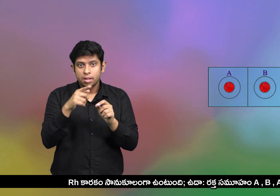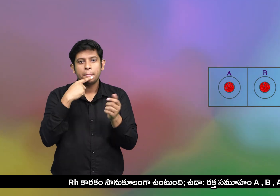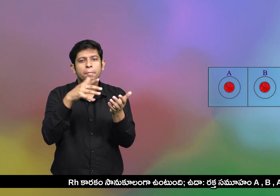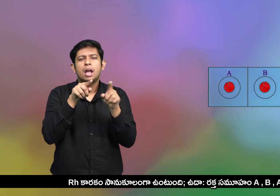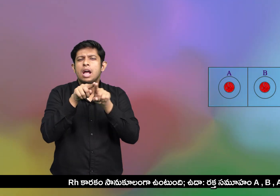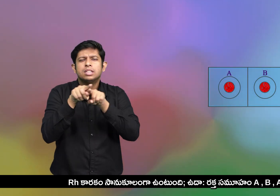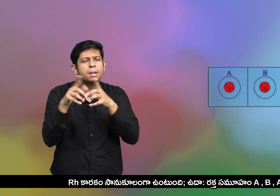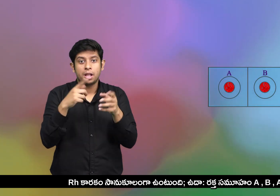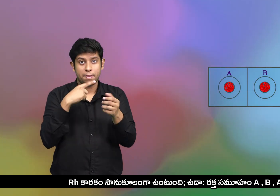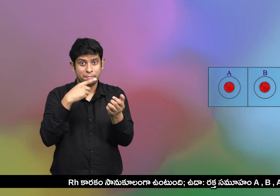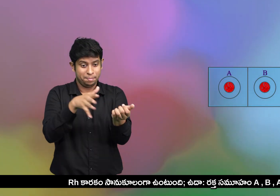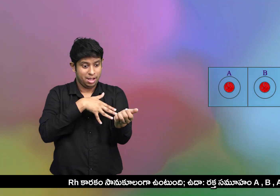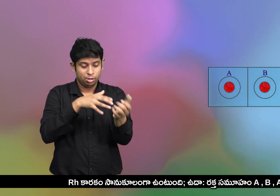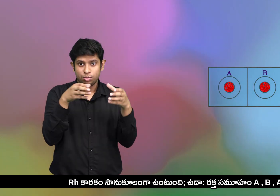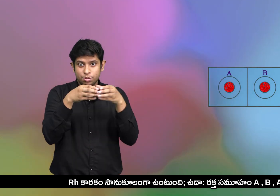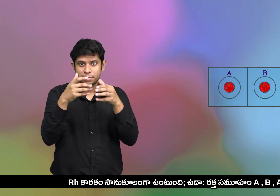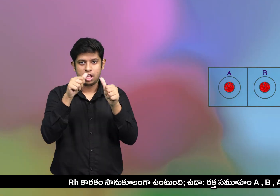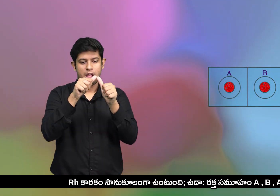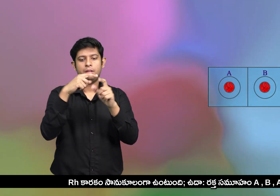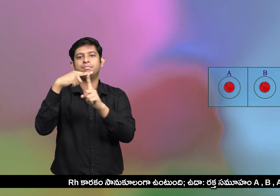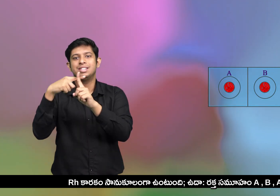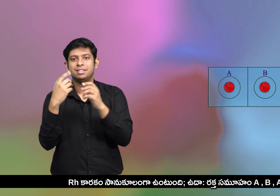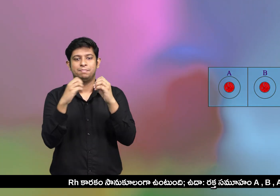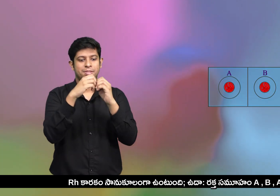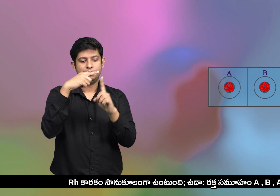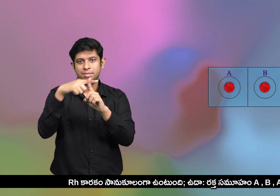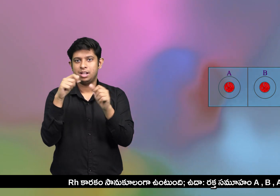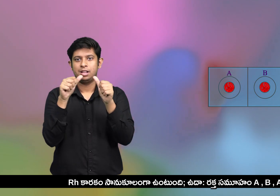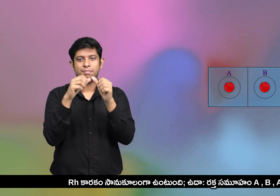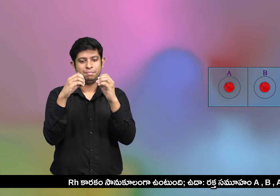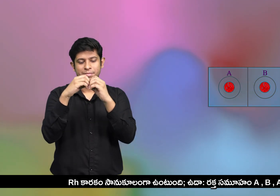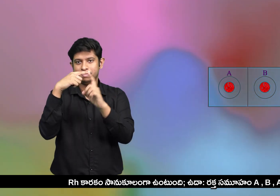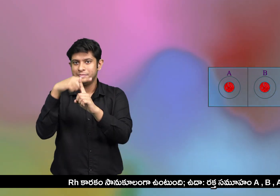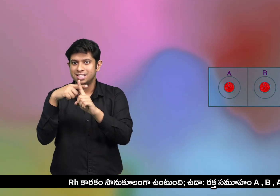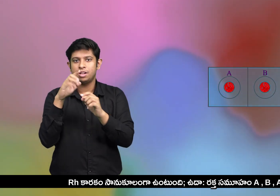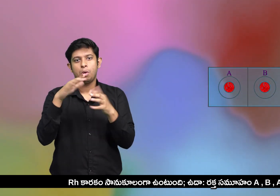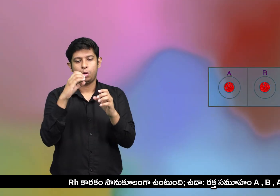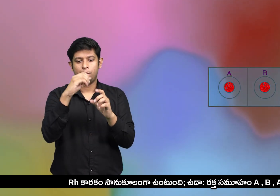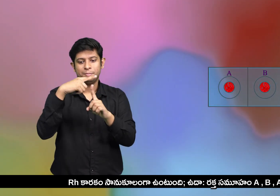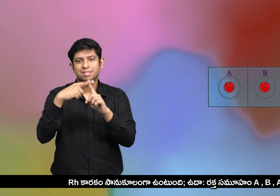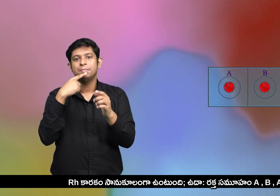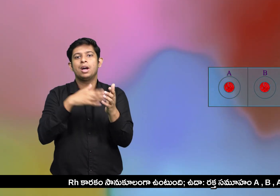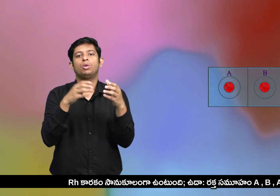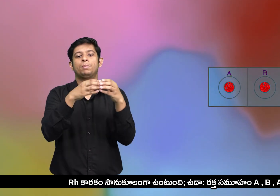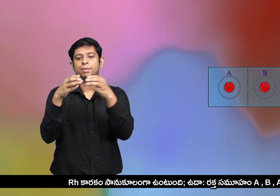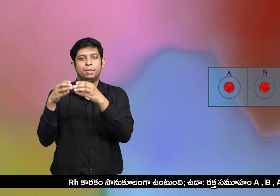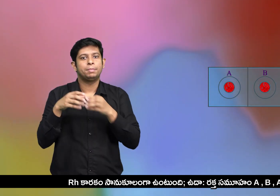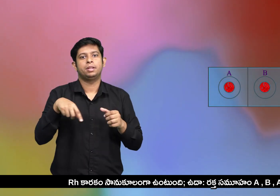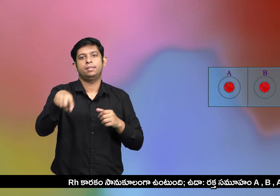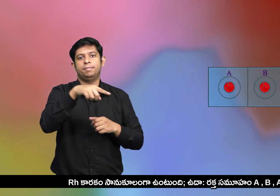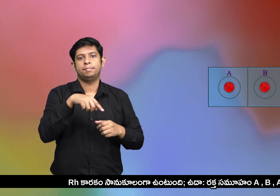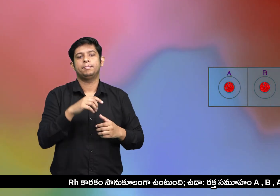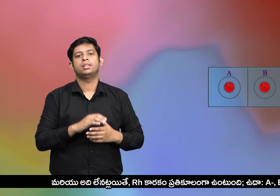కారకం సానుకూలంగా ఉంటుంది. ఉదాహరణ: రక్త సమూహం ఏ, బి, ఏబి